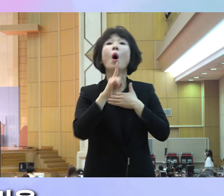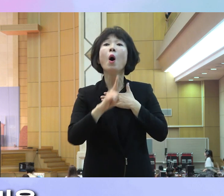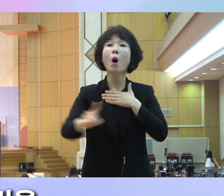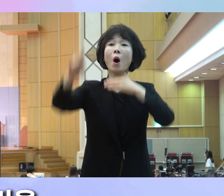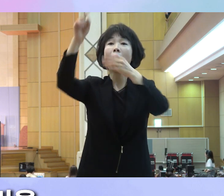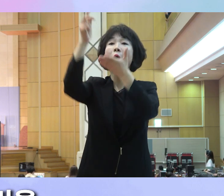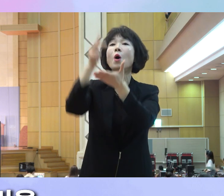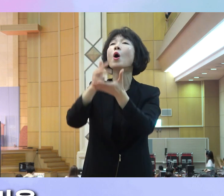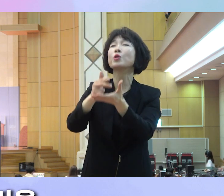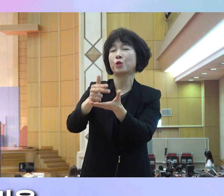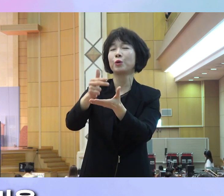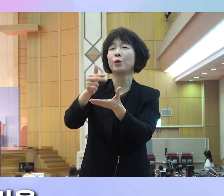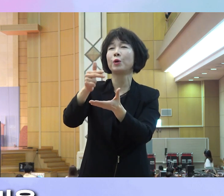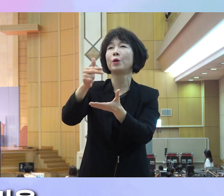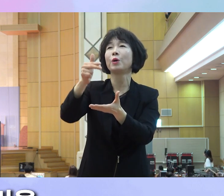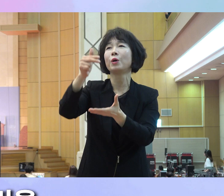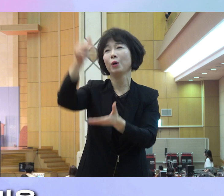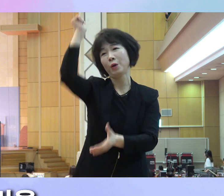오